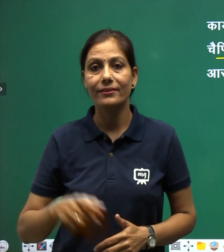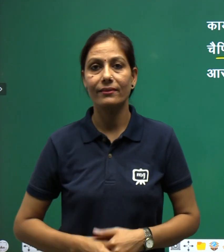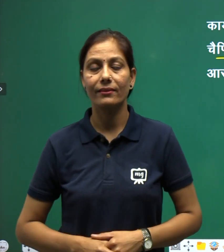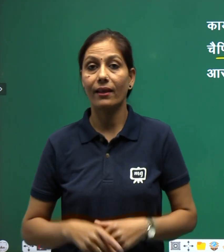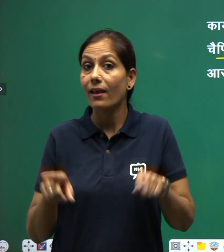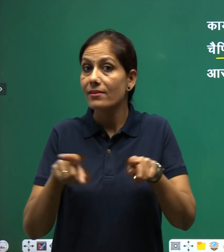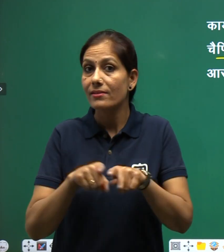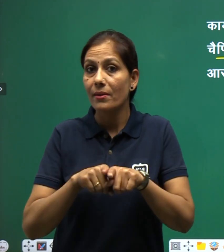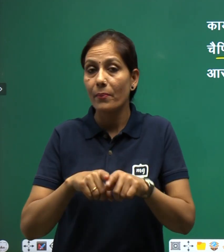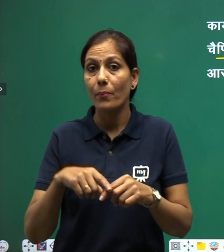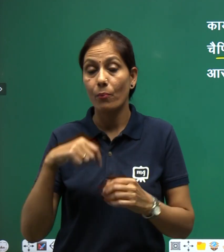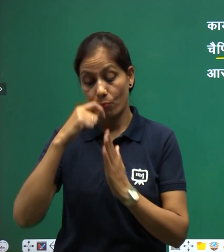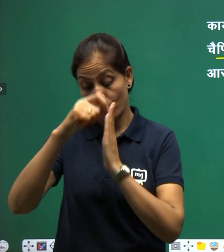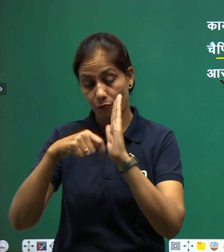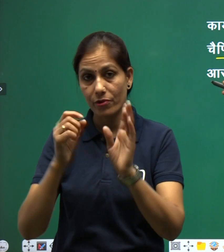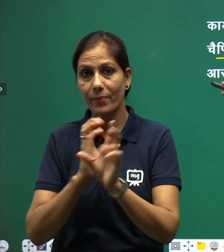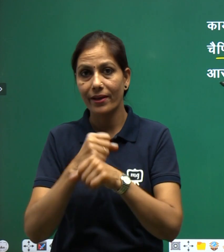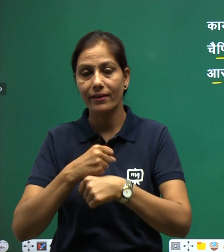नकल करने के